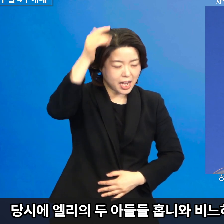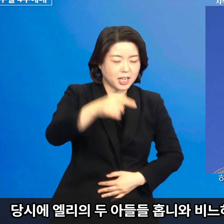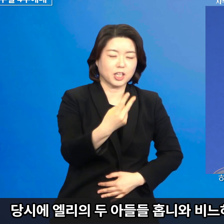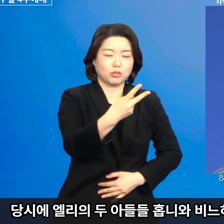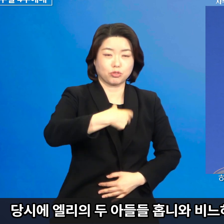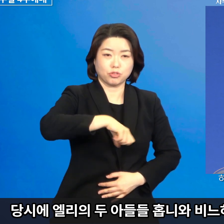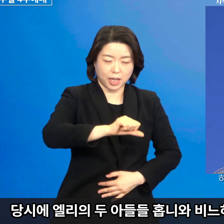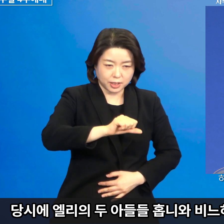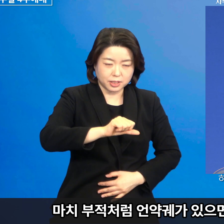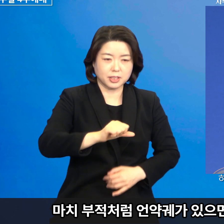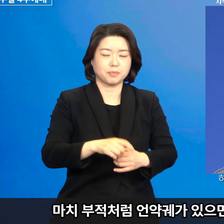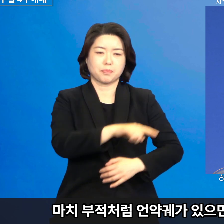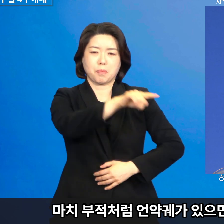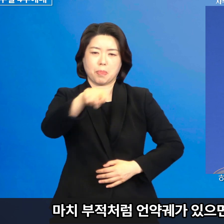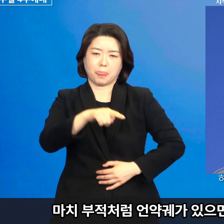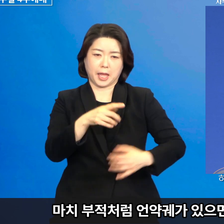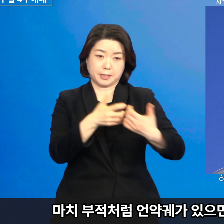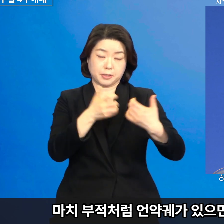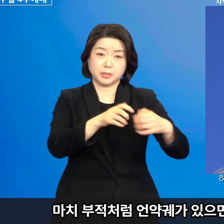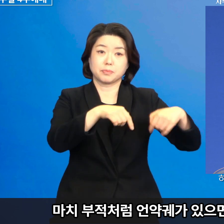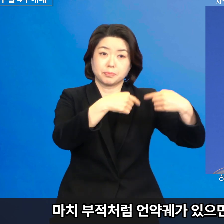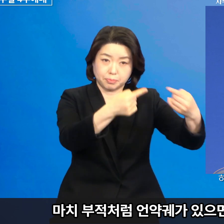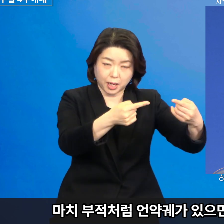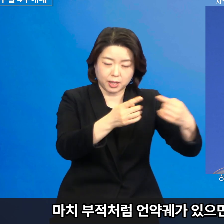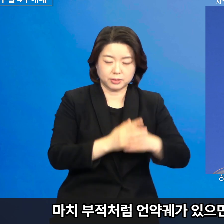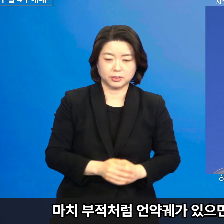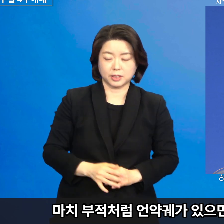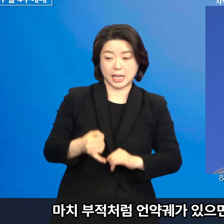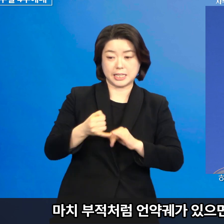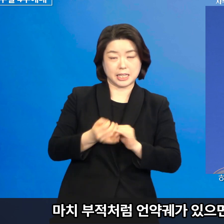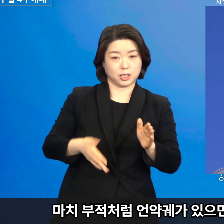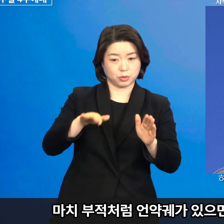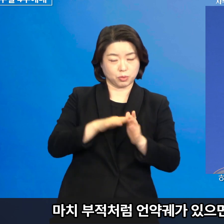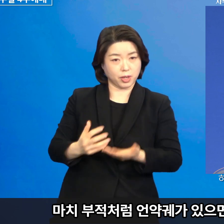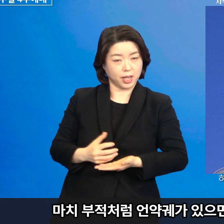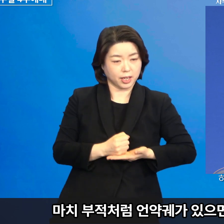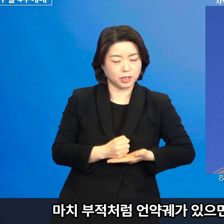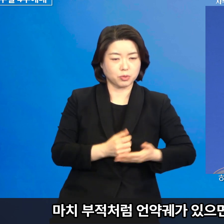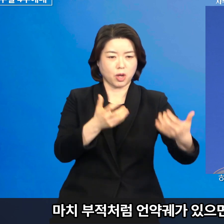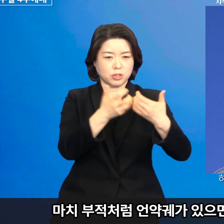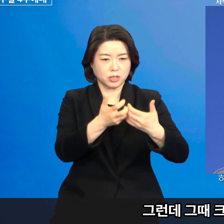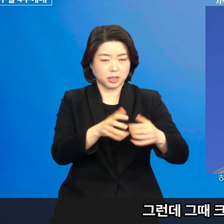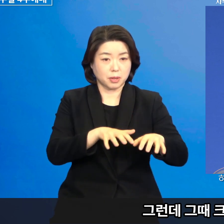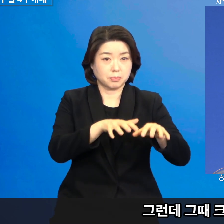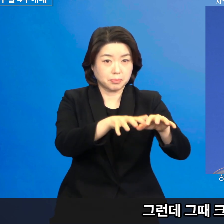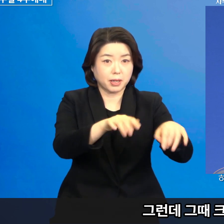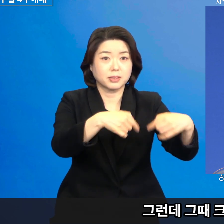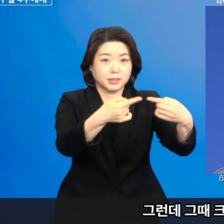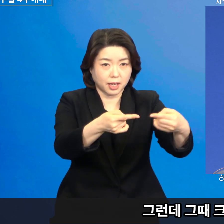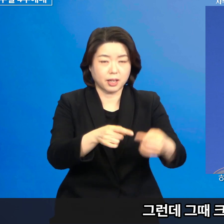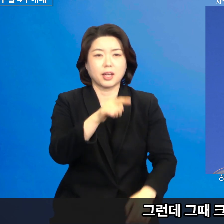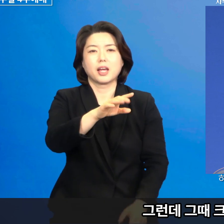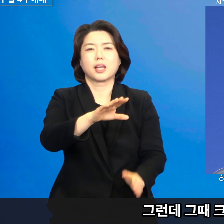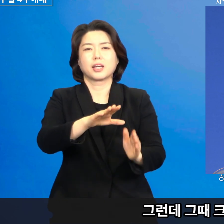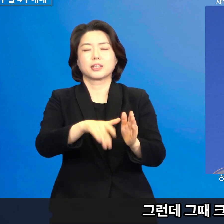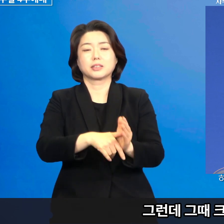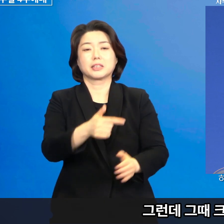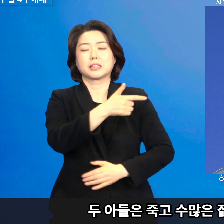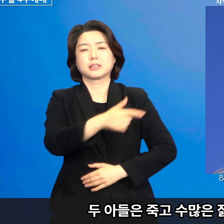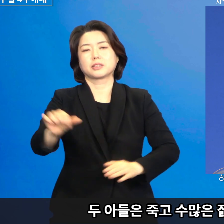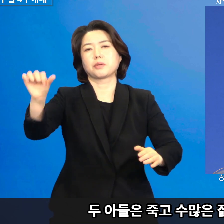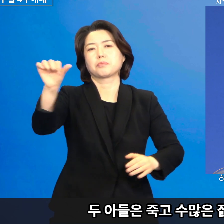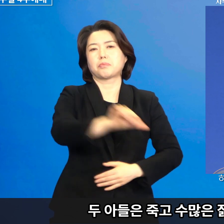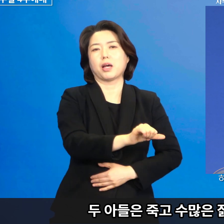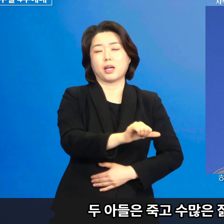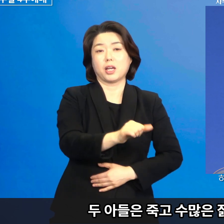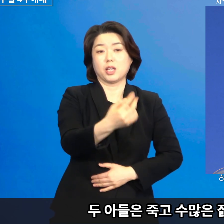메고 전쟁터에 갔죠. 마치 부적처럼 언약궤가 있으면 우리가 전쟁에서 이길 거야 그런데 그때 크게 패배하고